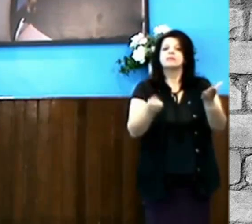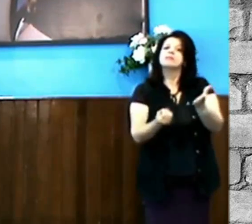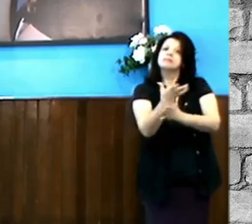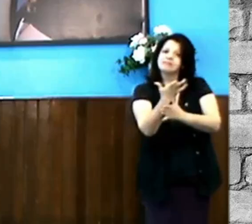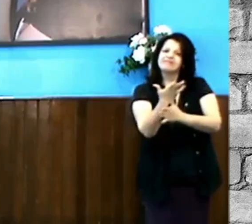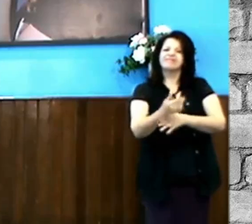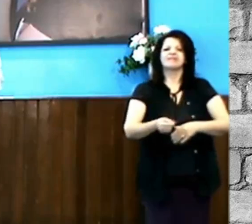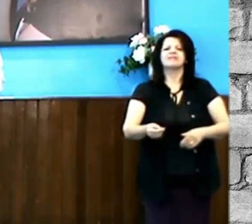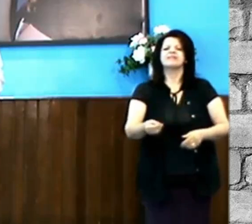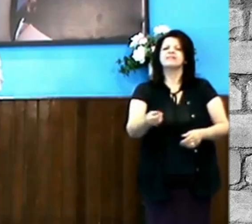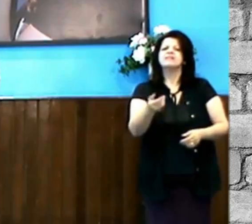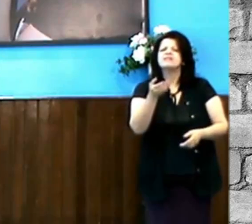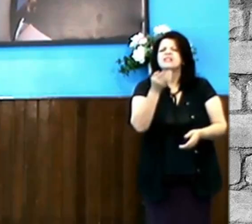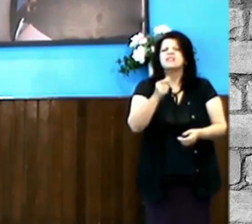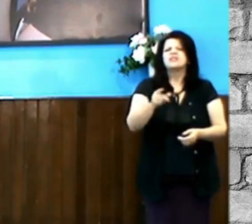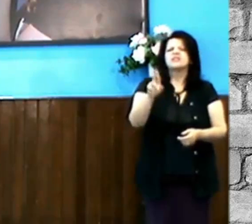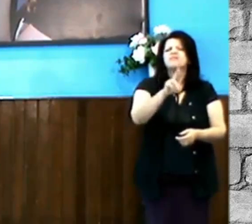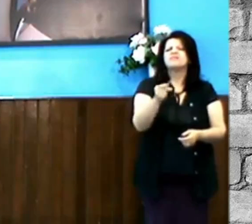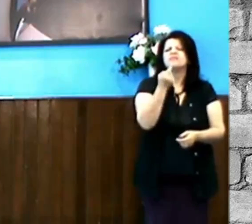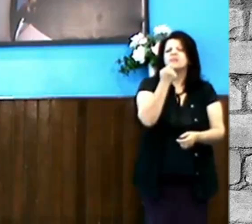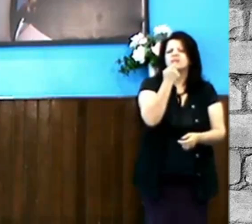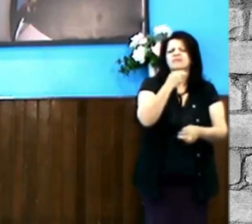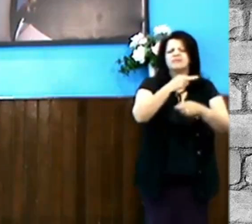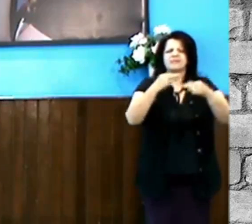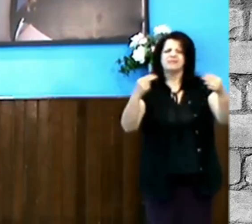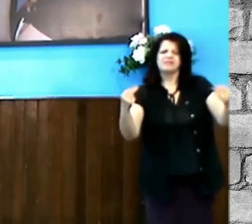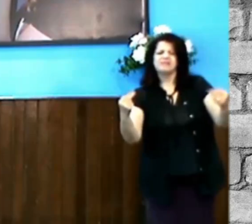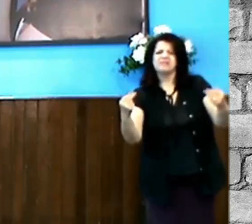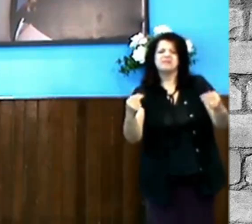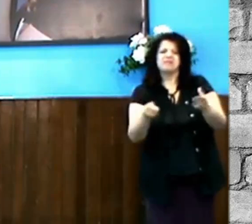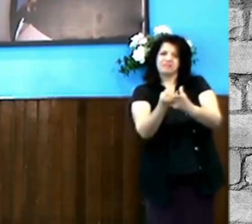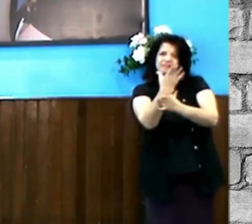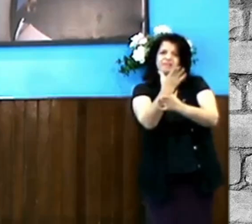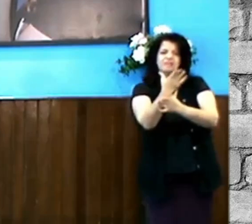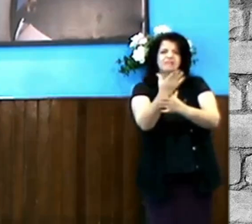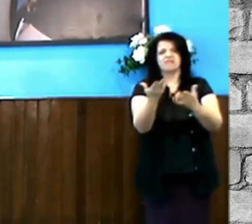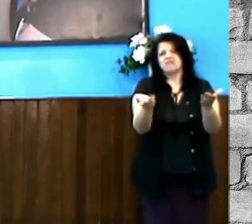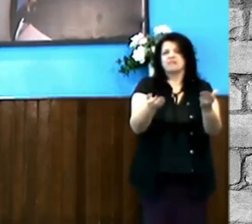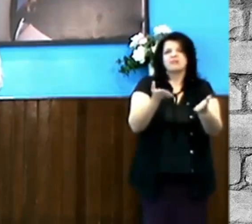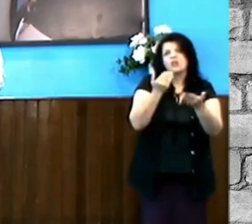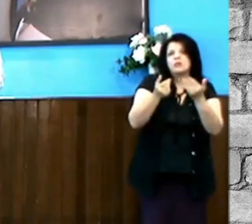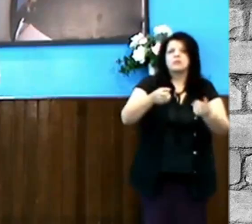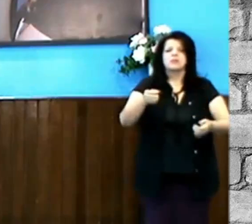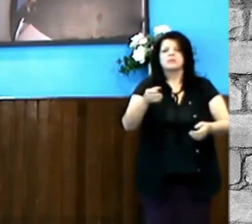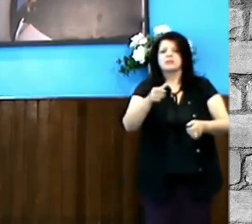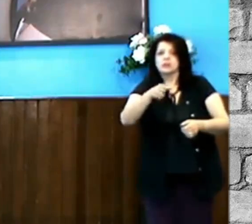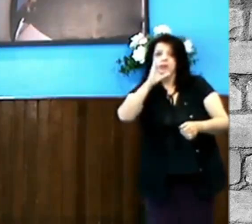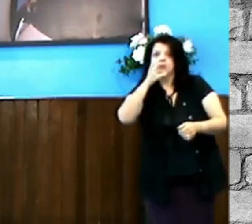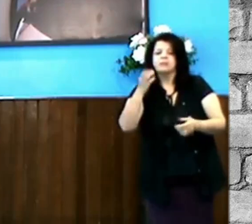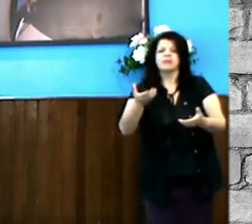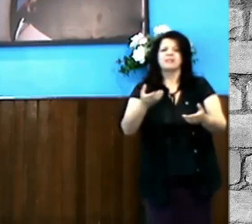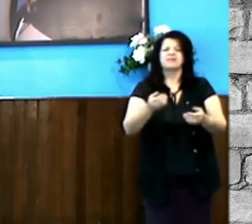uma impureza no nosso corpo, isso acontece por alguns motivos. Em primeiro lugar, ninguém se intoxica por